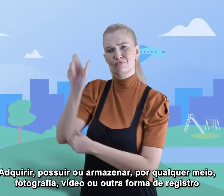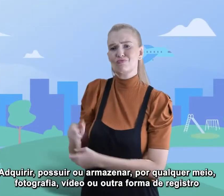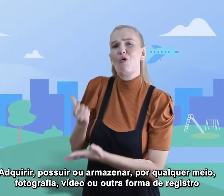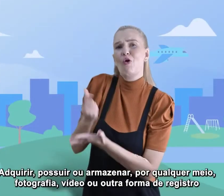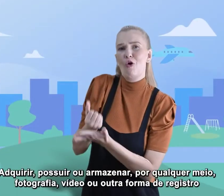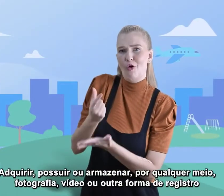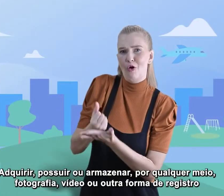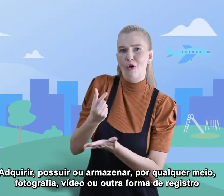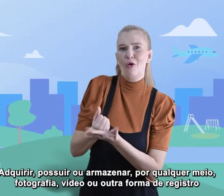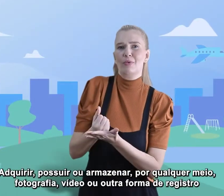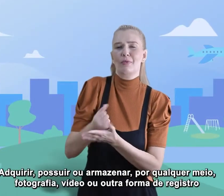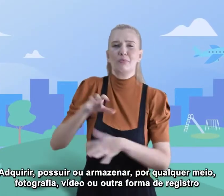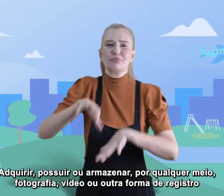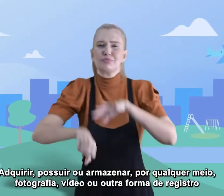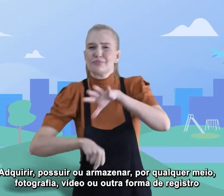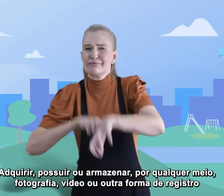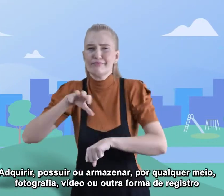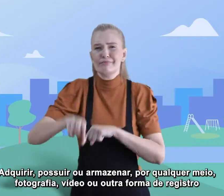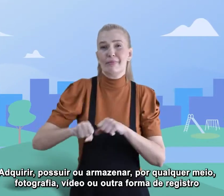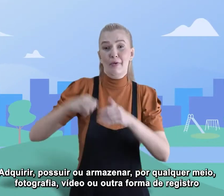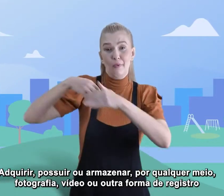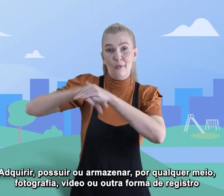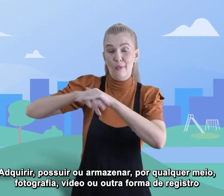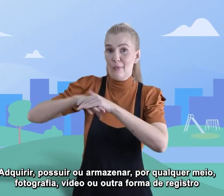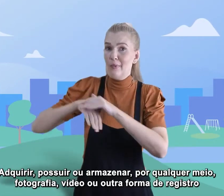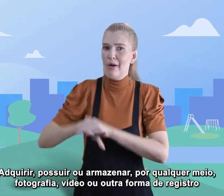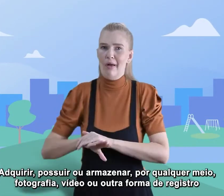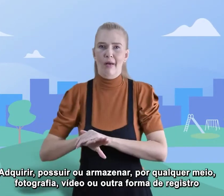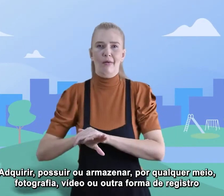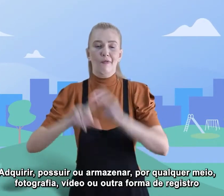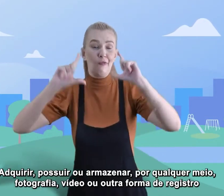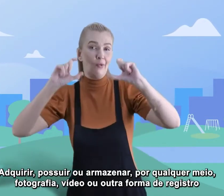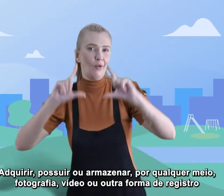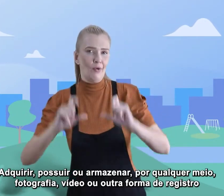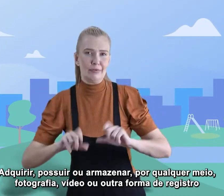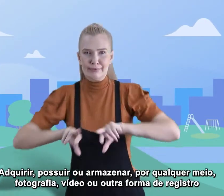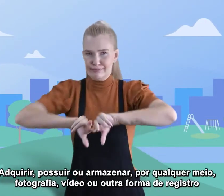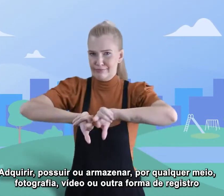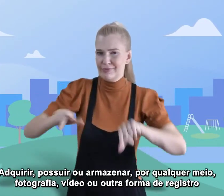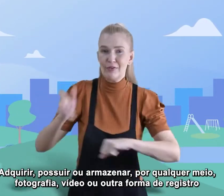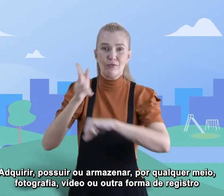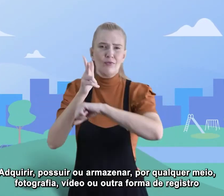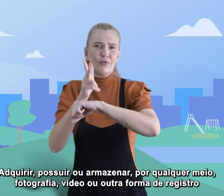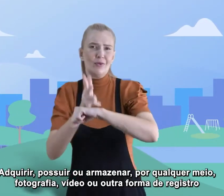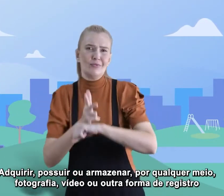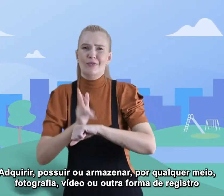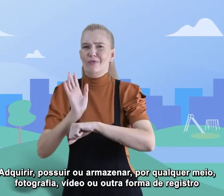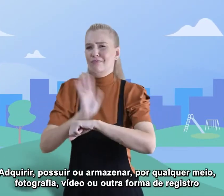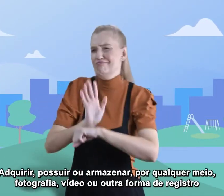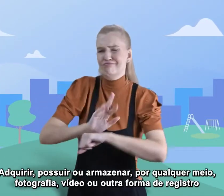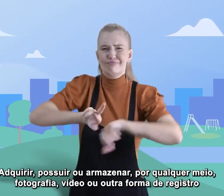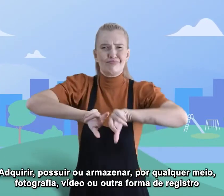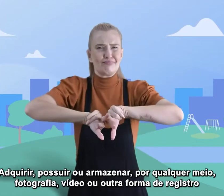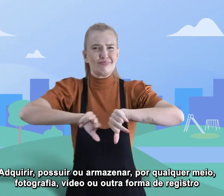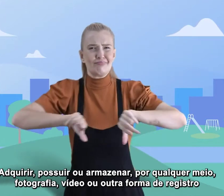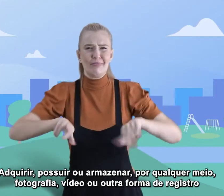Adquirir, possuir ou armazenar, por qualquer meio, fotografia, vídeo ou outra forma de registro